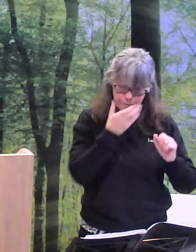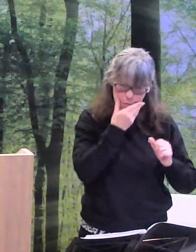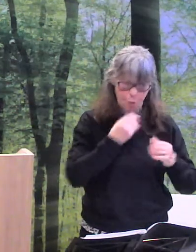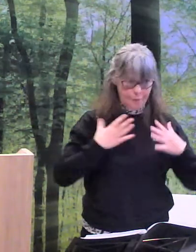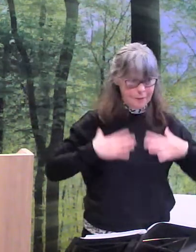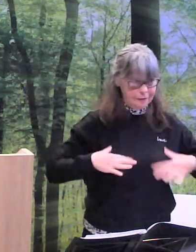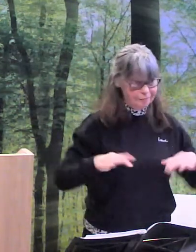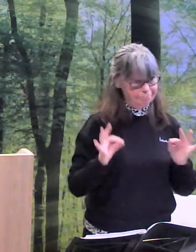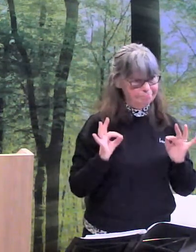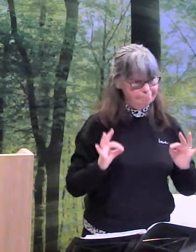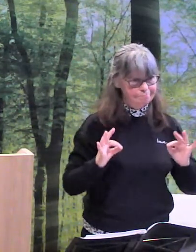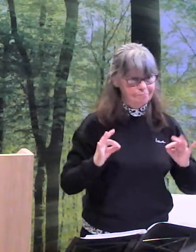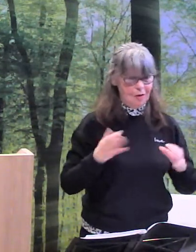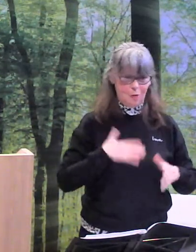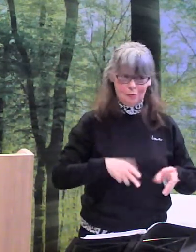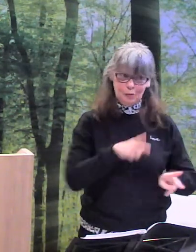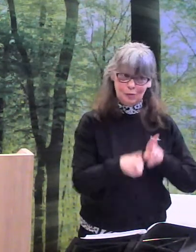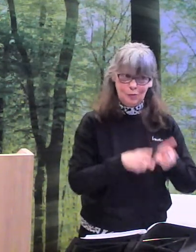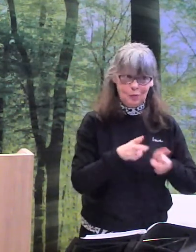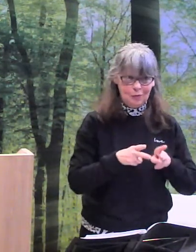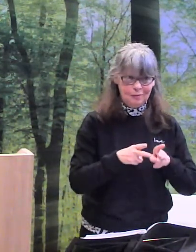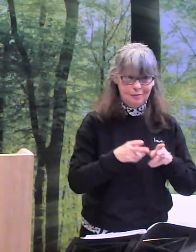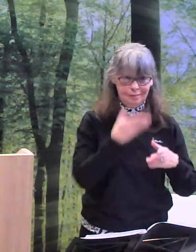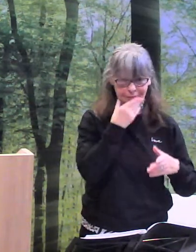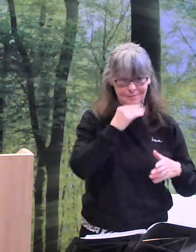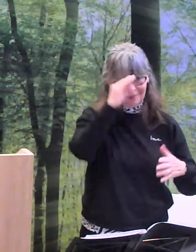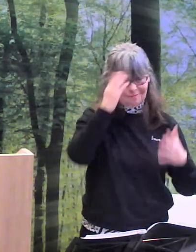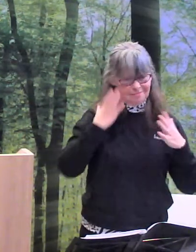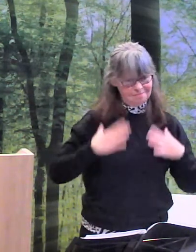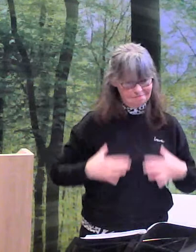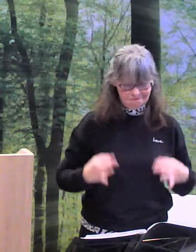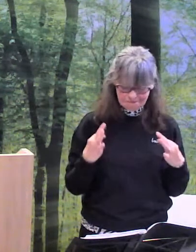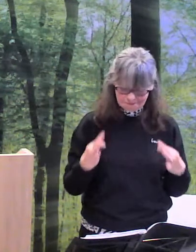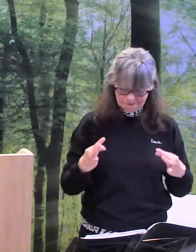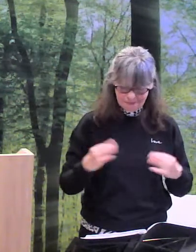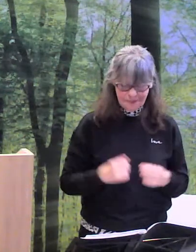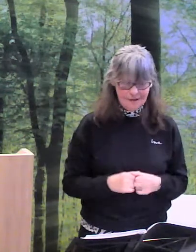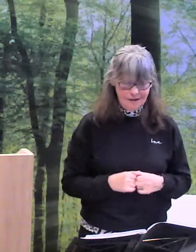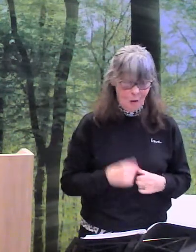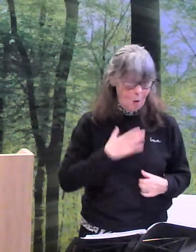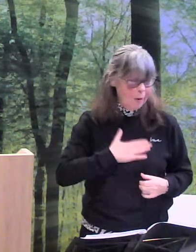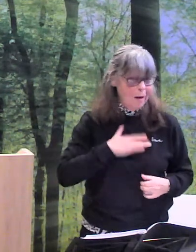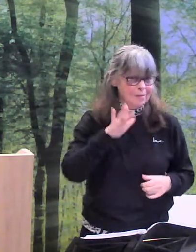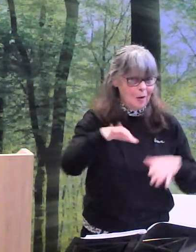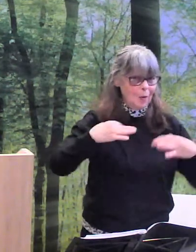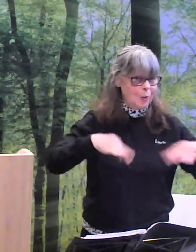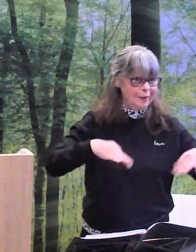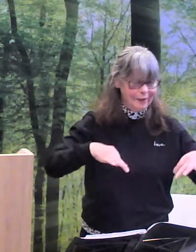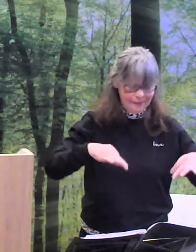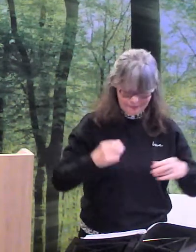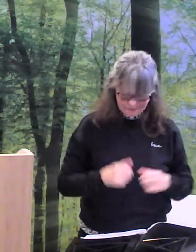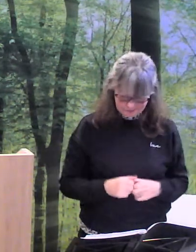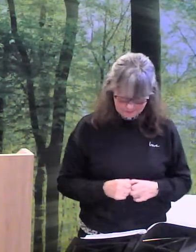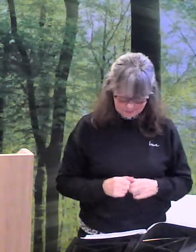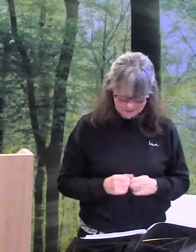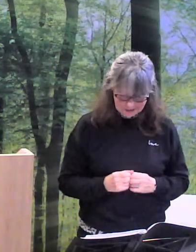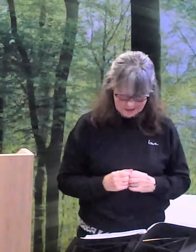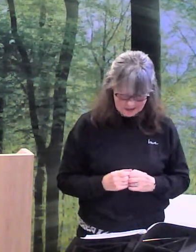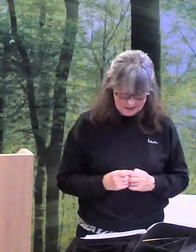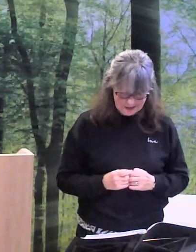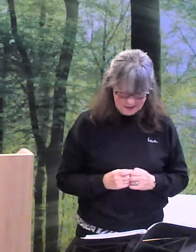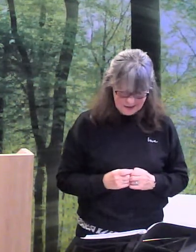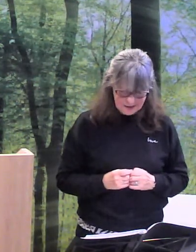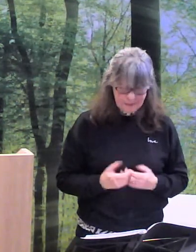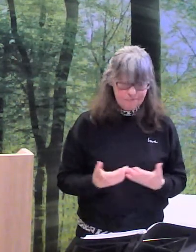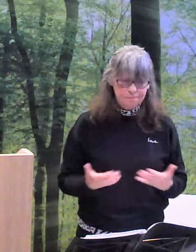Hij houdt ook veel van mooie kleren. Hij was altijd zeer mooi en goed verzorgde man. Hij ging heel graag winkelen.